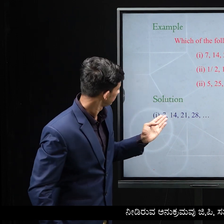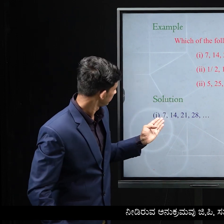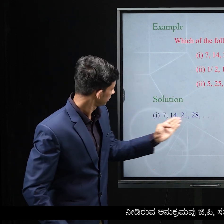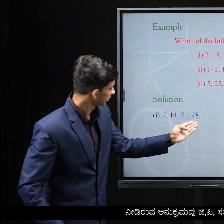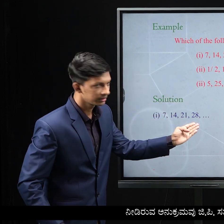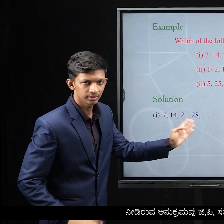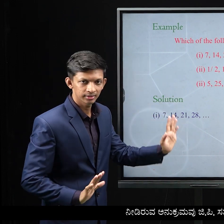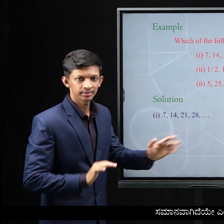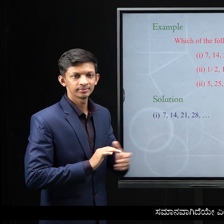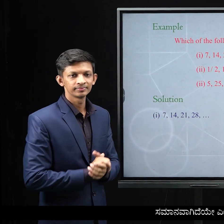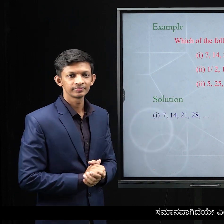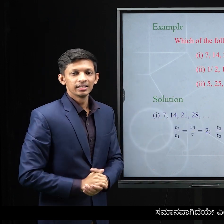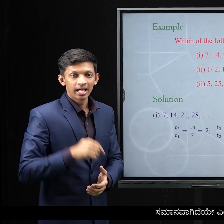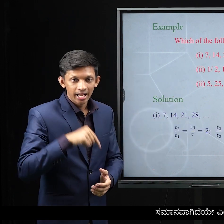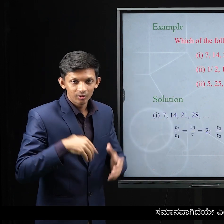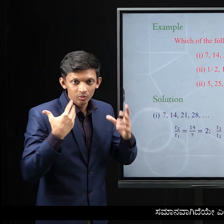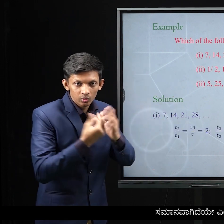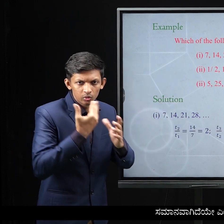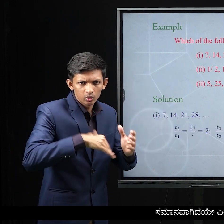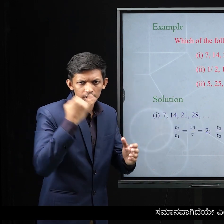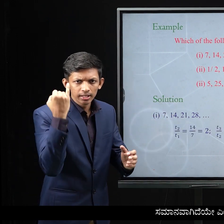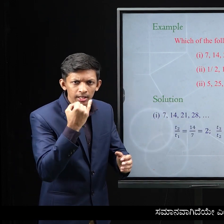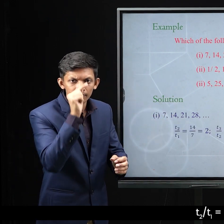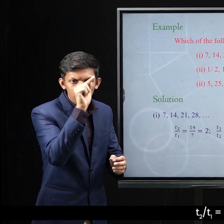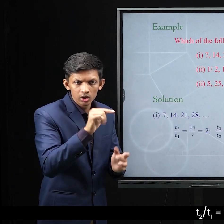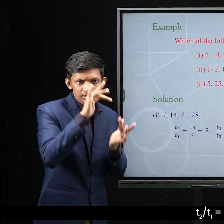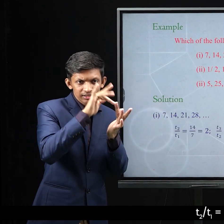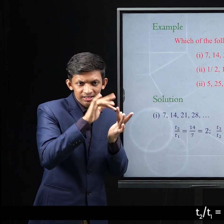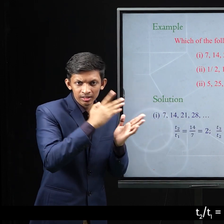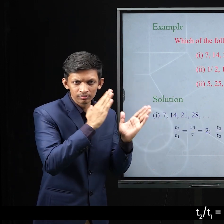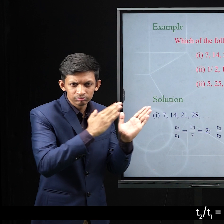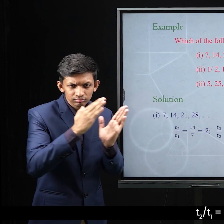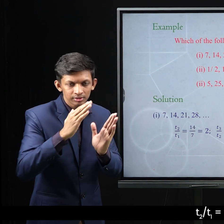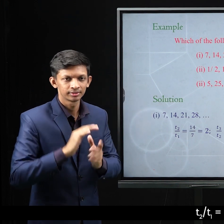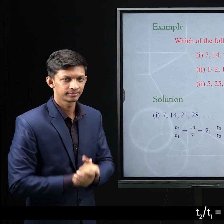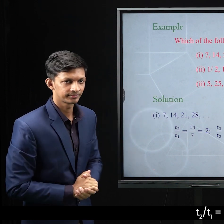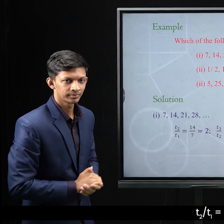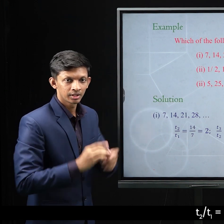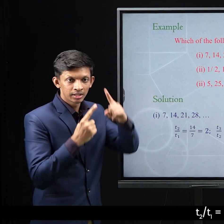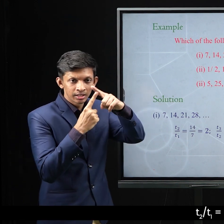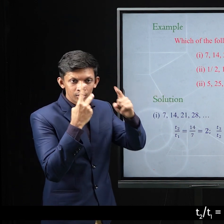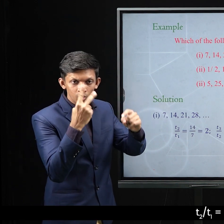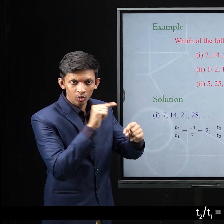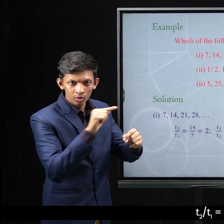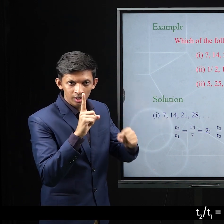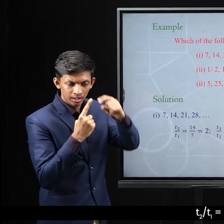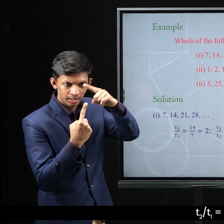ಅನುಪಾತವು ಸಮಾನವಾಗಿದೆಯೇ ಎಂದು ನಾವು ನೋಡಬೇಕು. T2 by T1 14 by